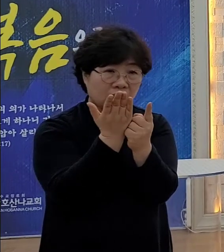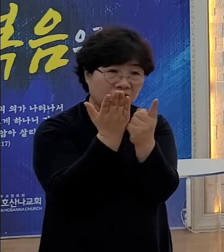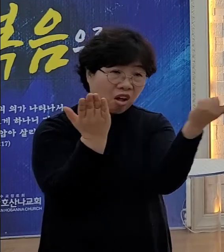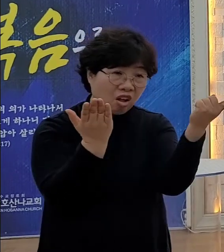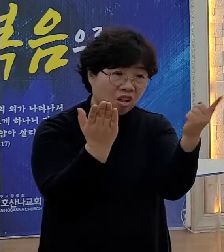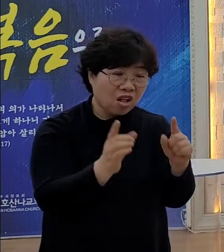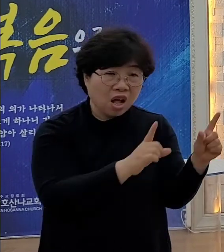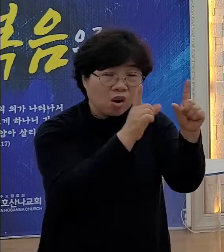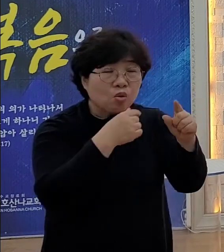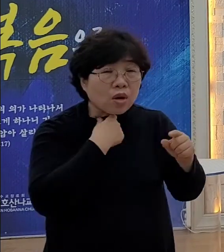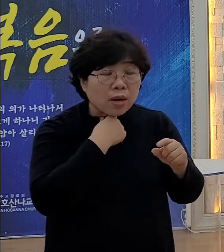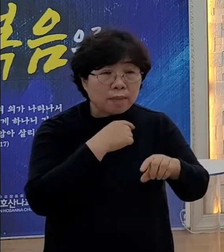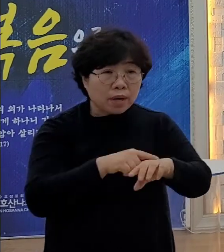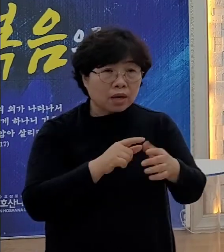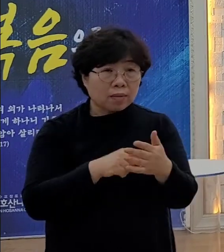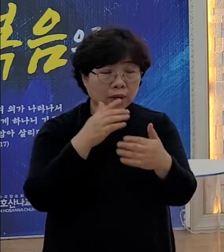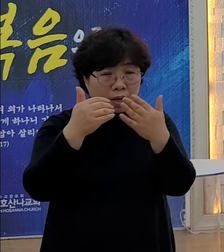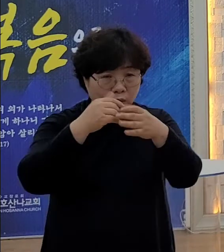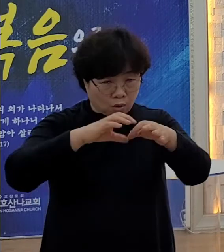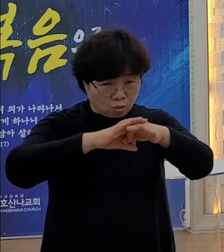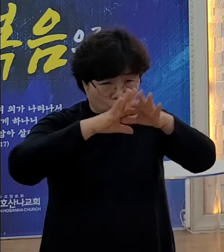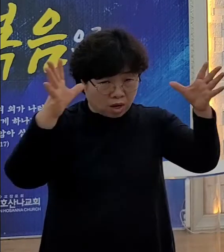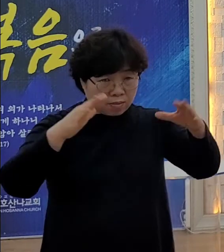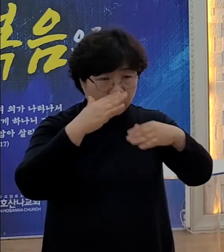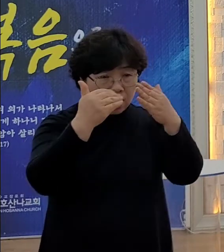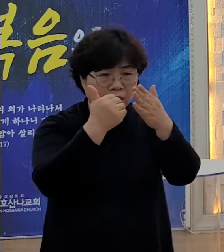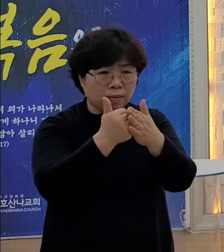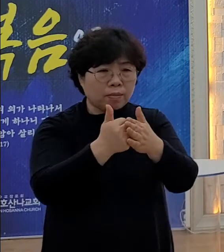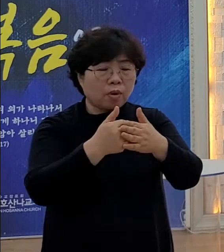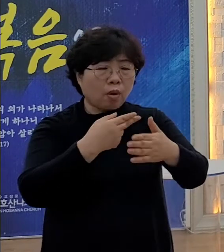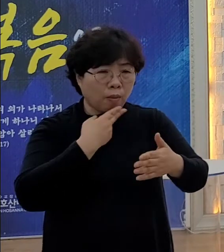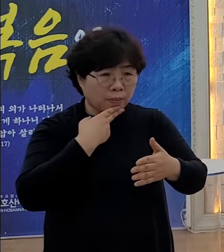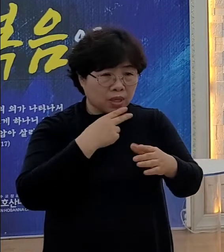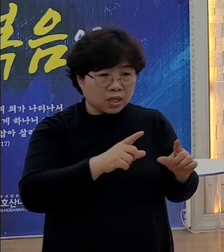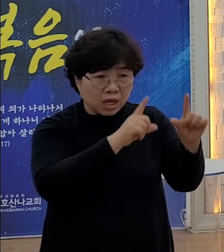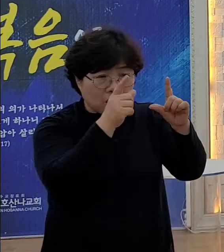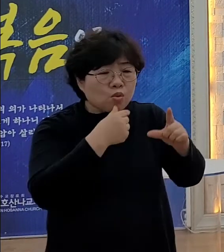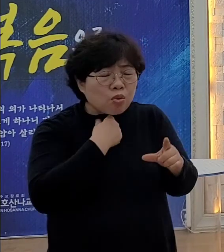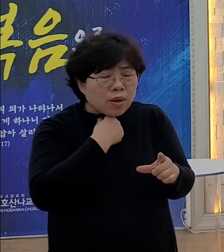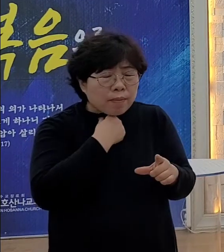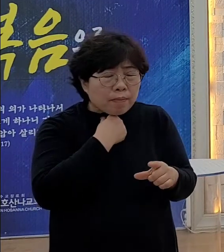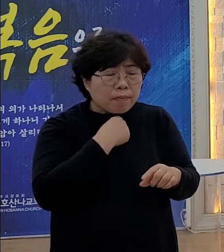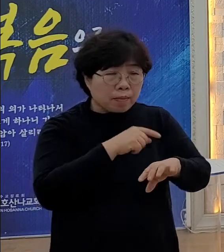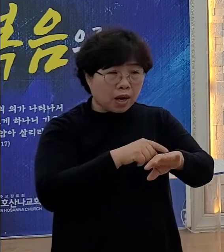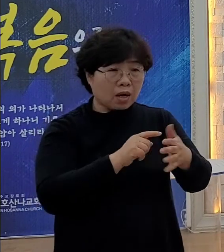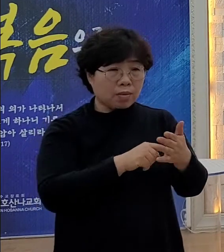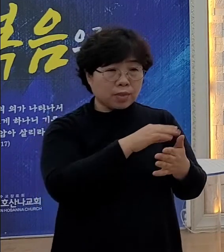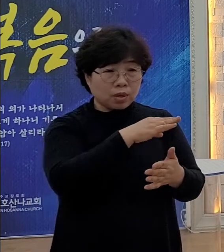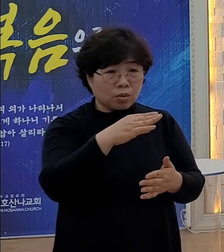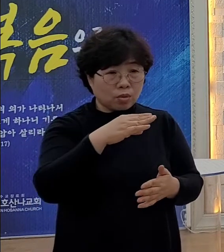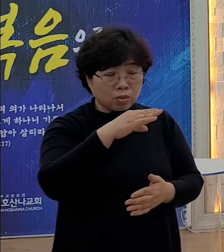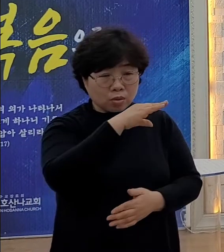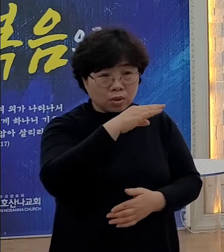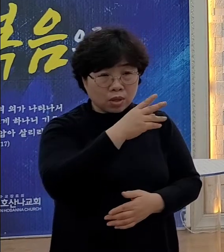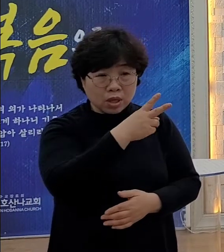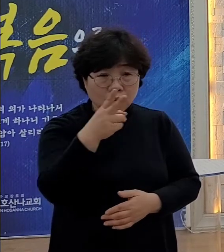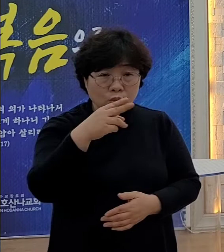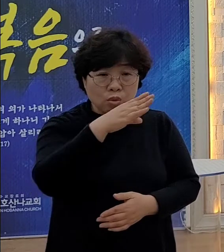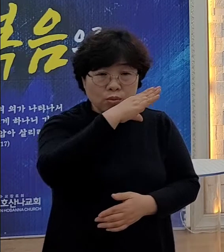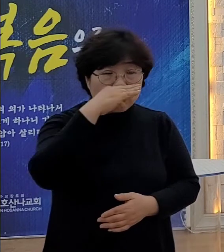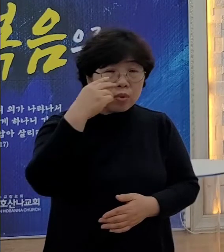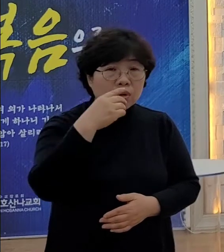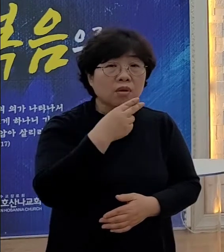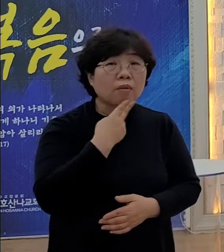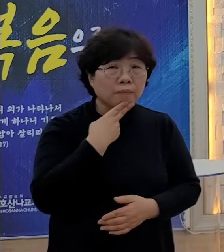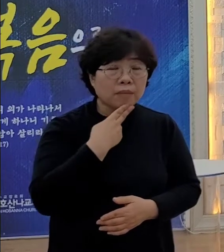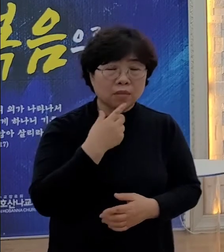살고 싶은 거예요. 하나님과 좀 상관없이 없는 데서 살고 싶은 거예요. 이 마음이 불경건이다. 그러면 하나님 없이